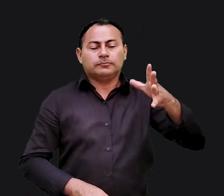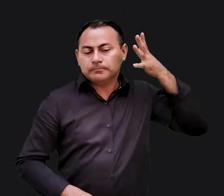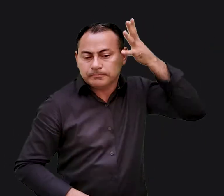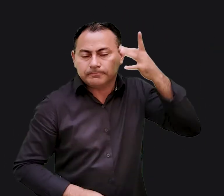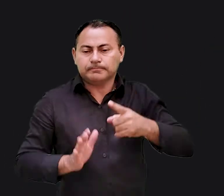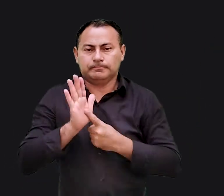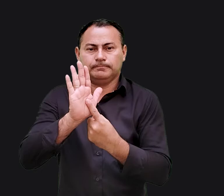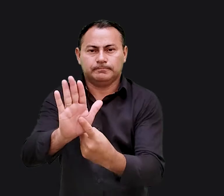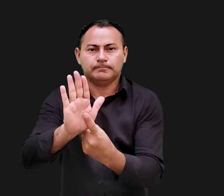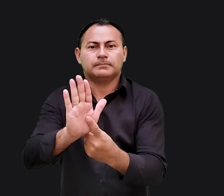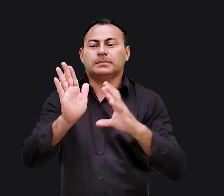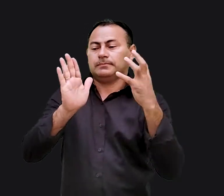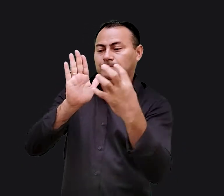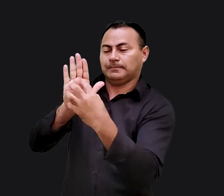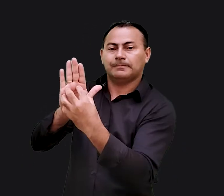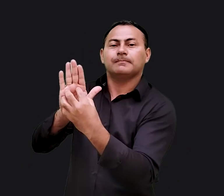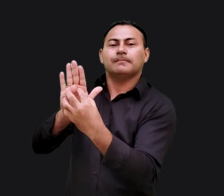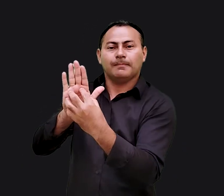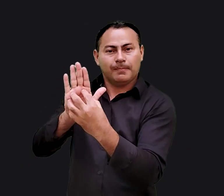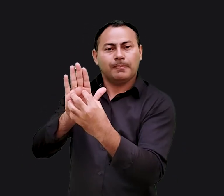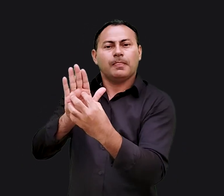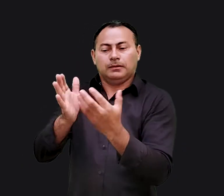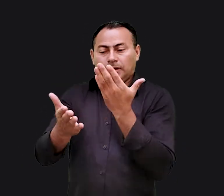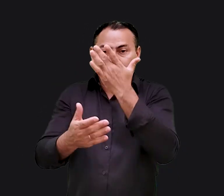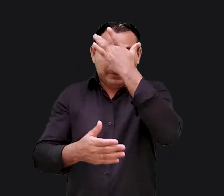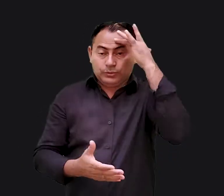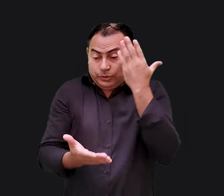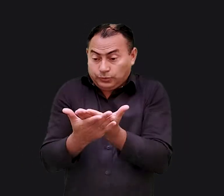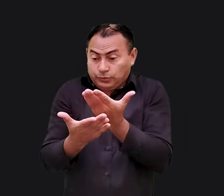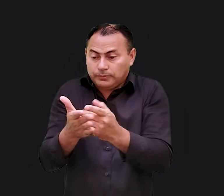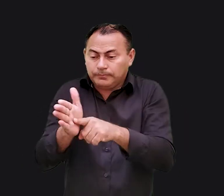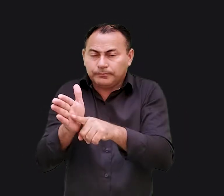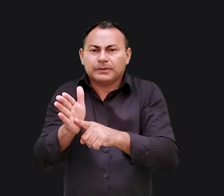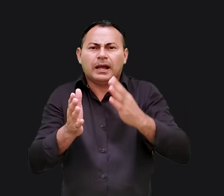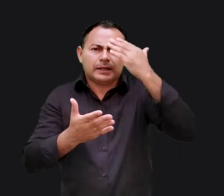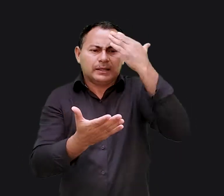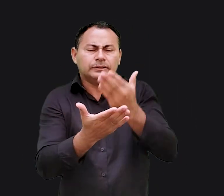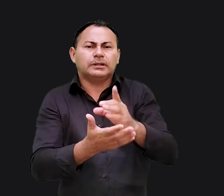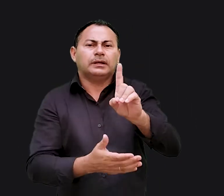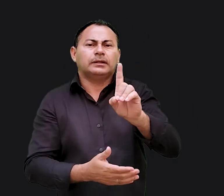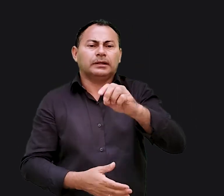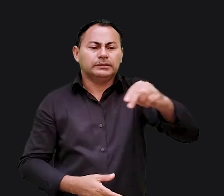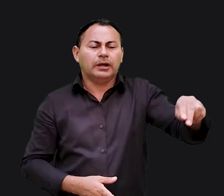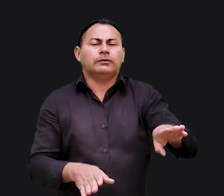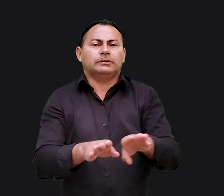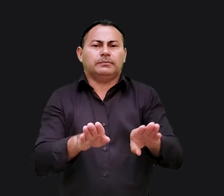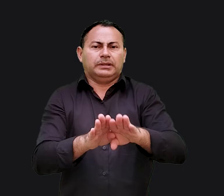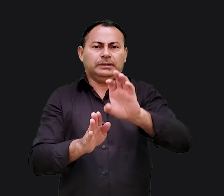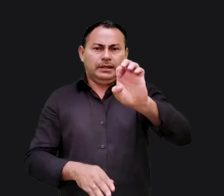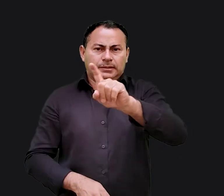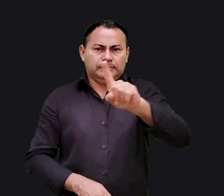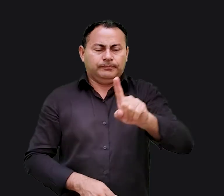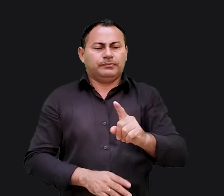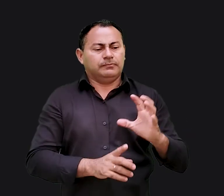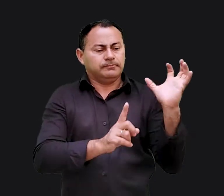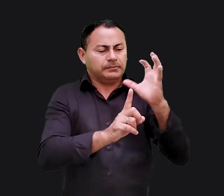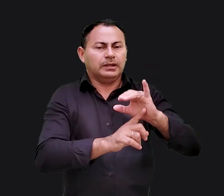dos sermões de representação simbólica. Estudiosos acreditam que Daniel e Ezequiel foram fortemente influenciados